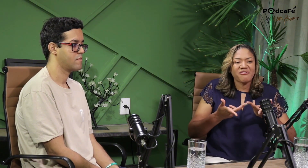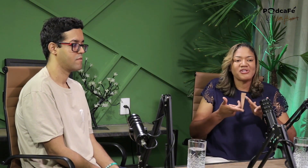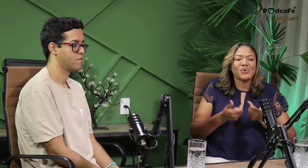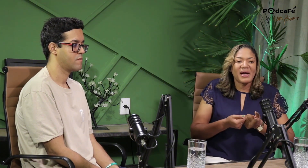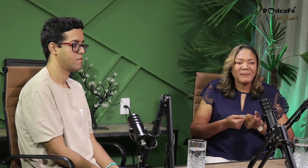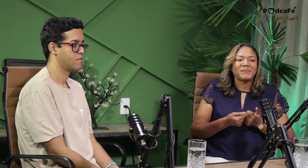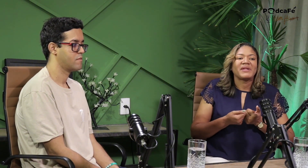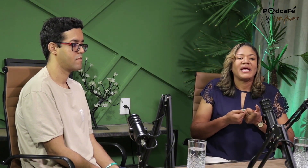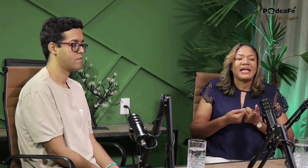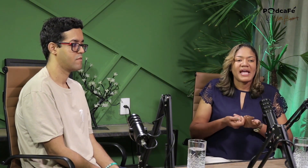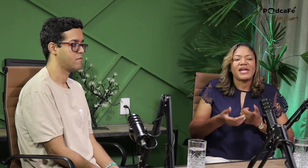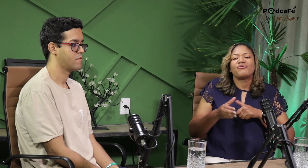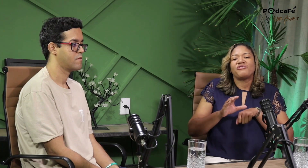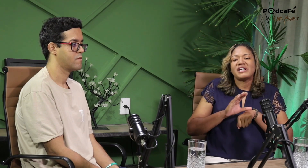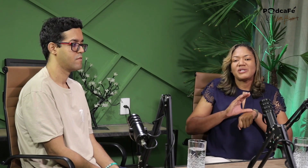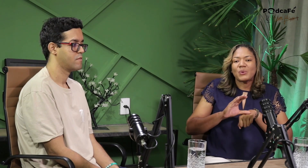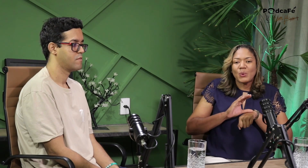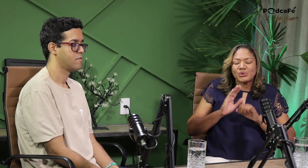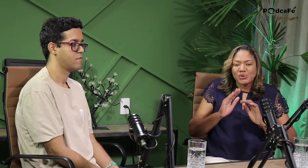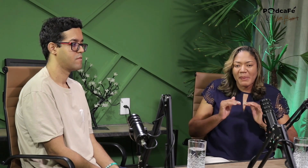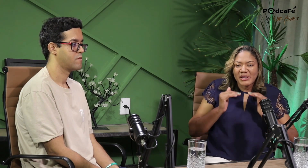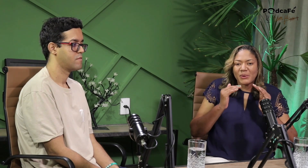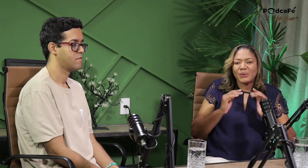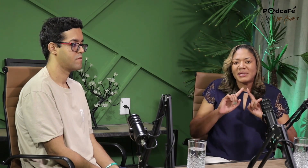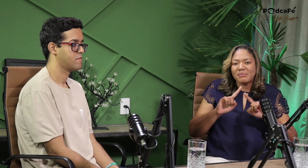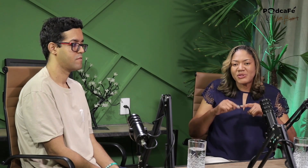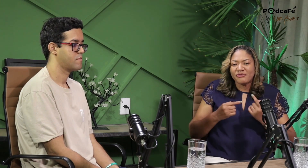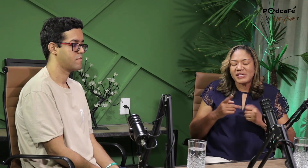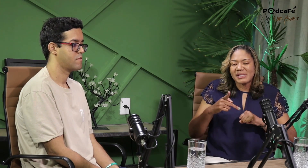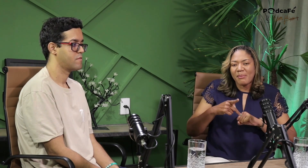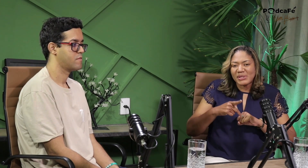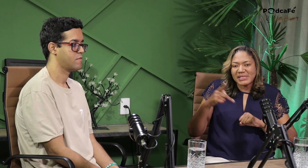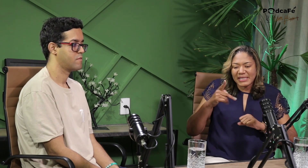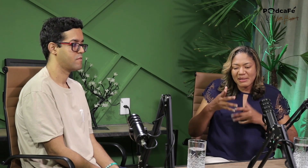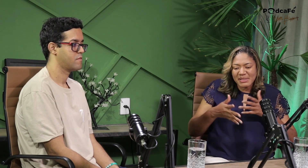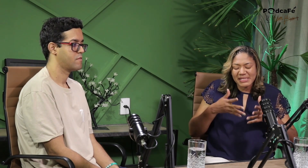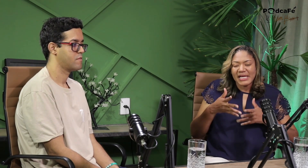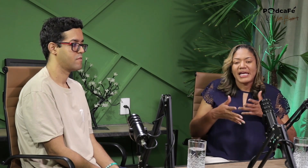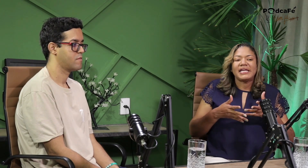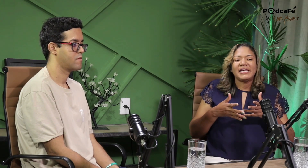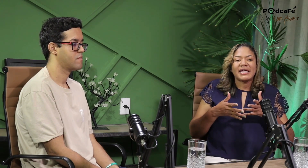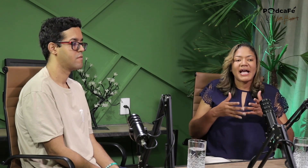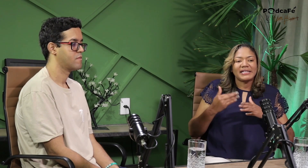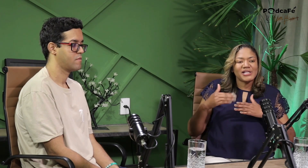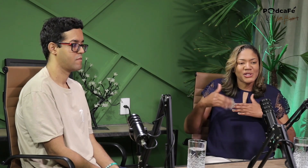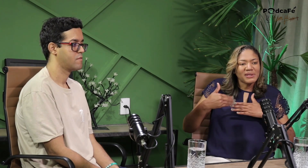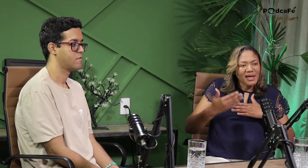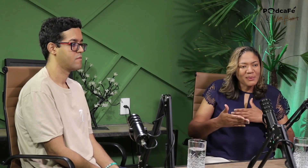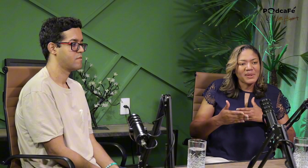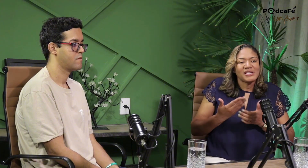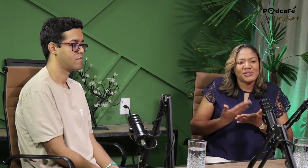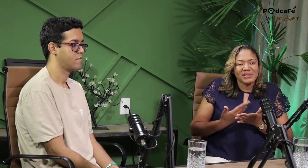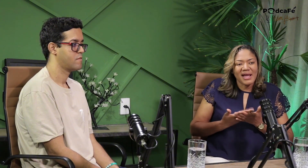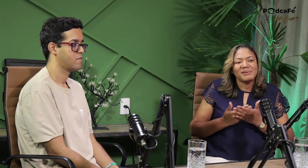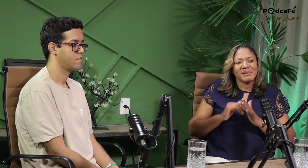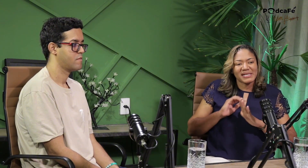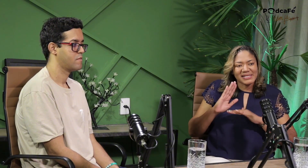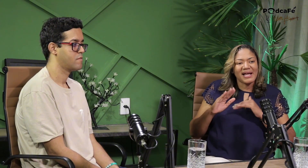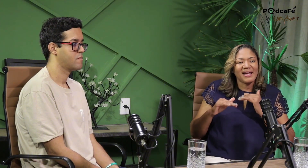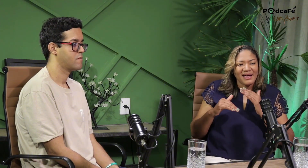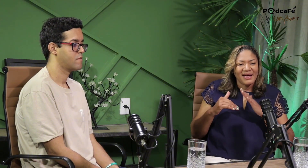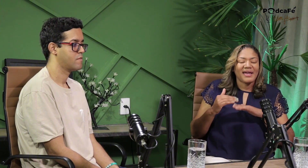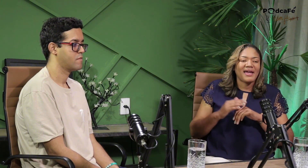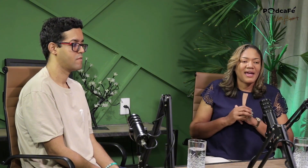me aperfeiçoar. E aí eu fui fazendo o curso superior, depois eu fiz a pós em Libras, e cada dia eu tenho estudado